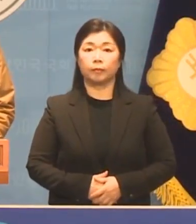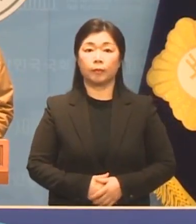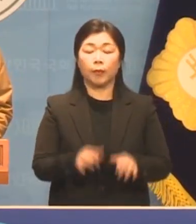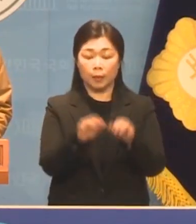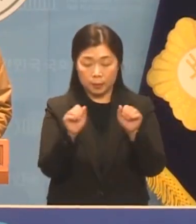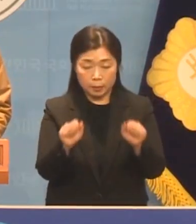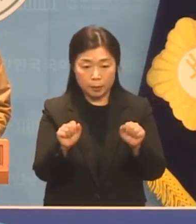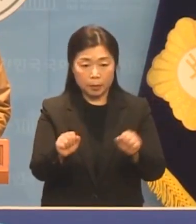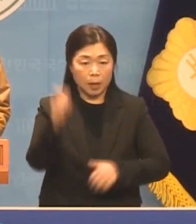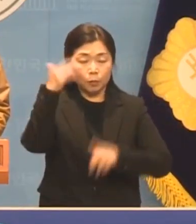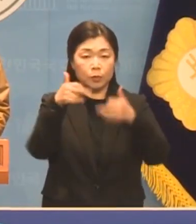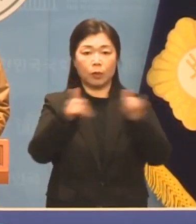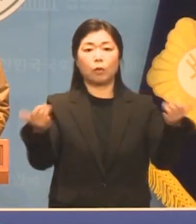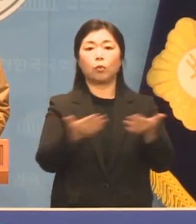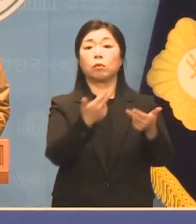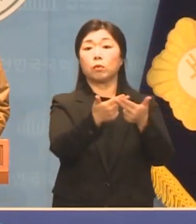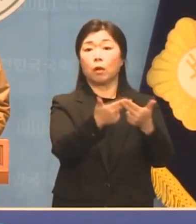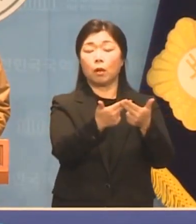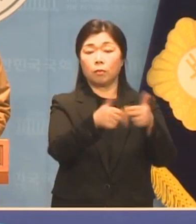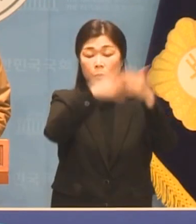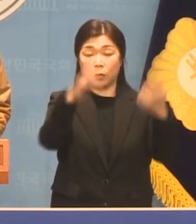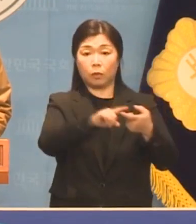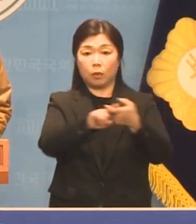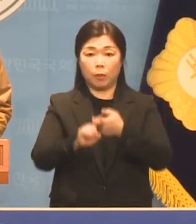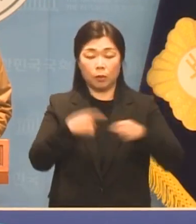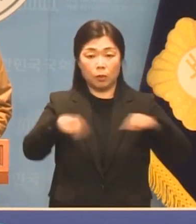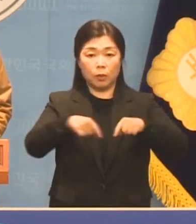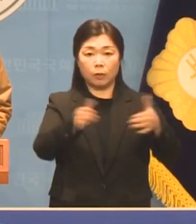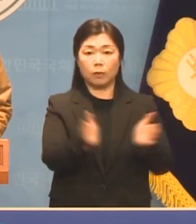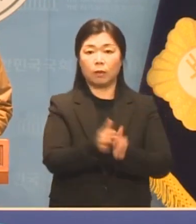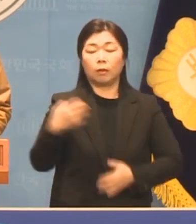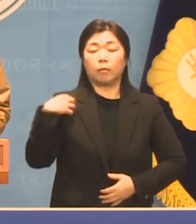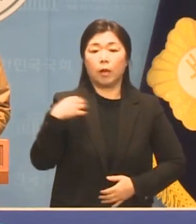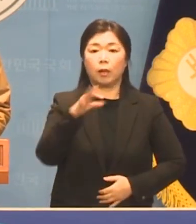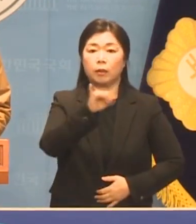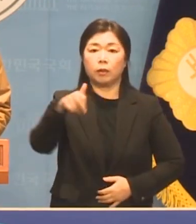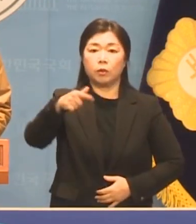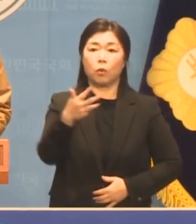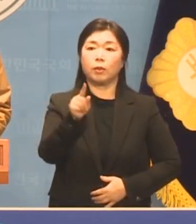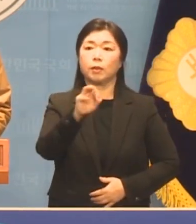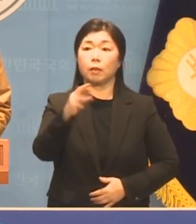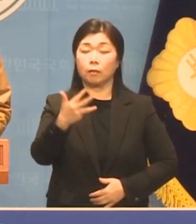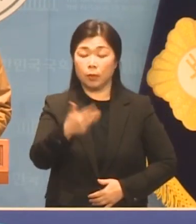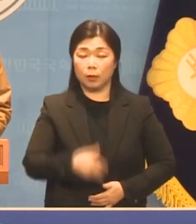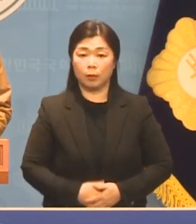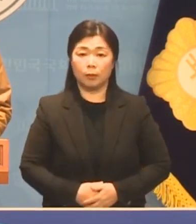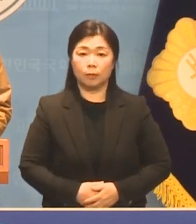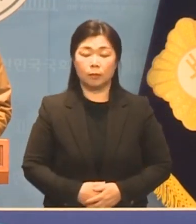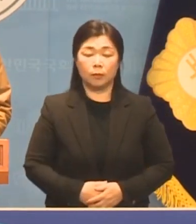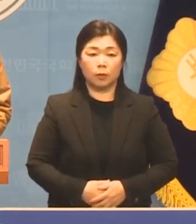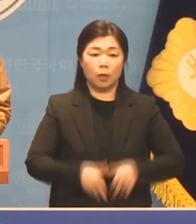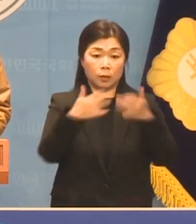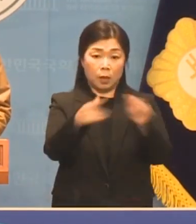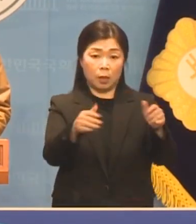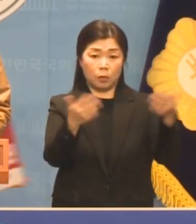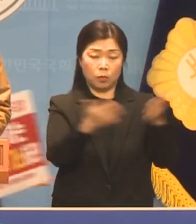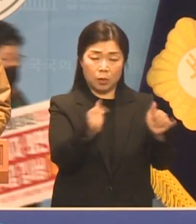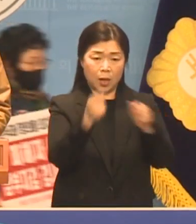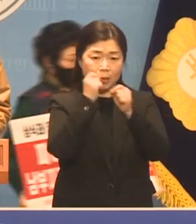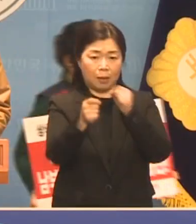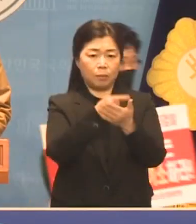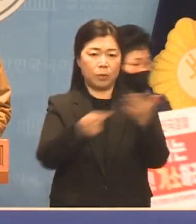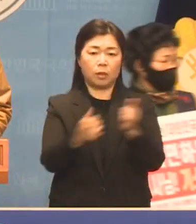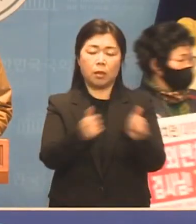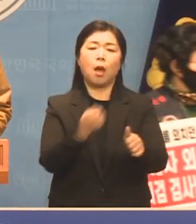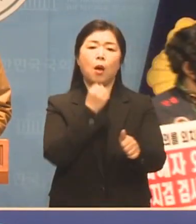네, 안녕하십니까. 한국장애인 노동조합 총연맹 정책실장 이종천입니다. 장애인 노동자의 사기 피해자 고발